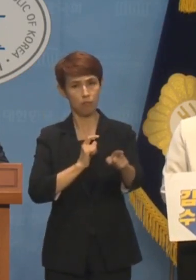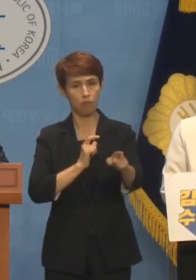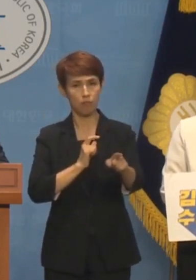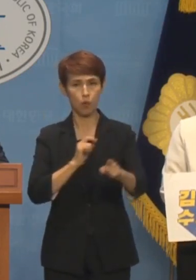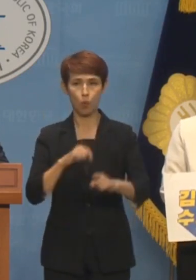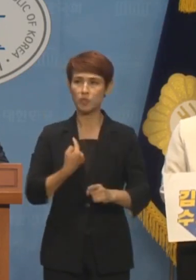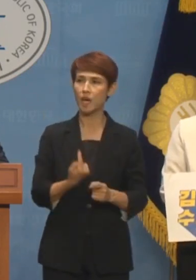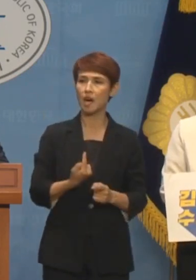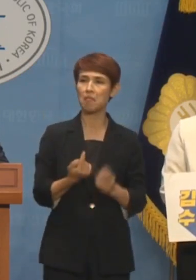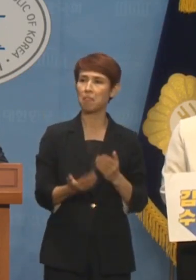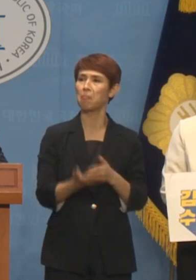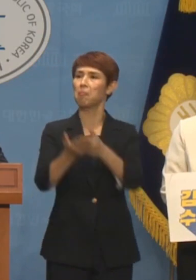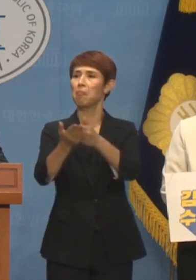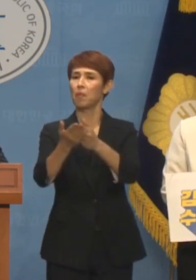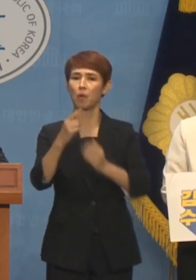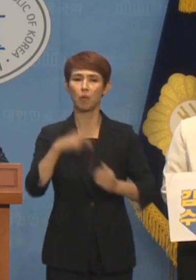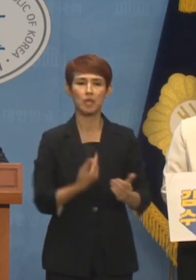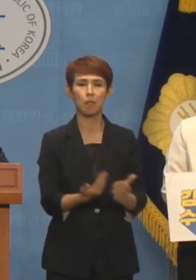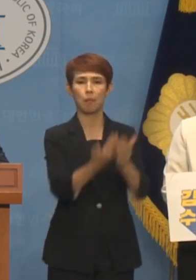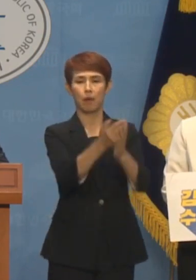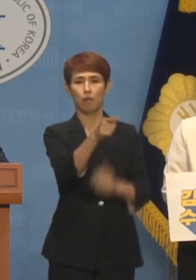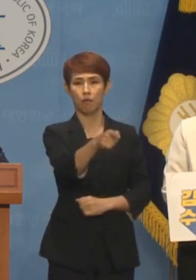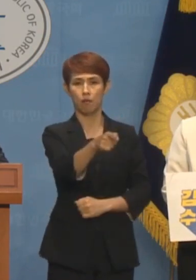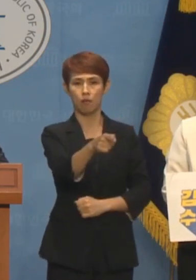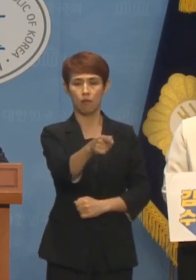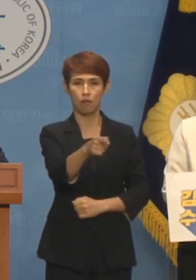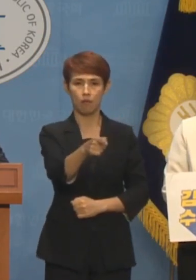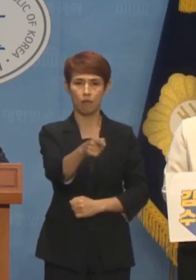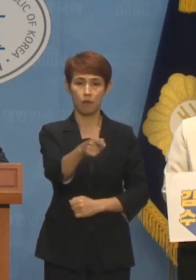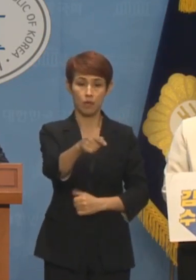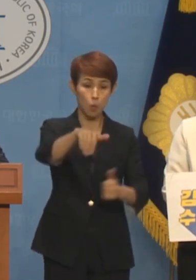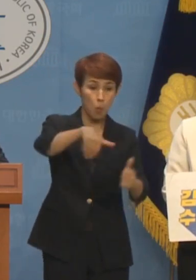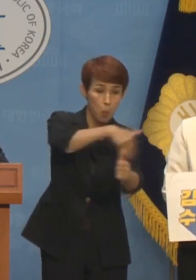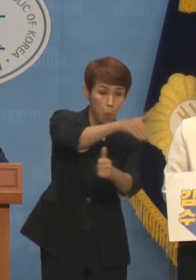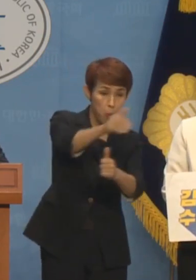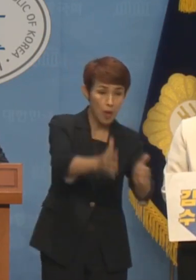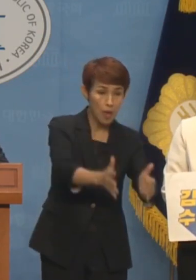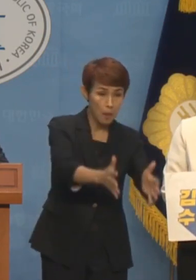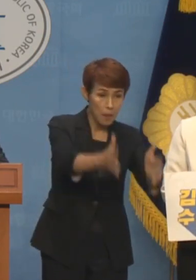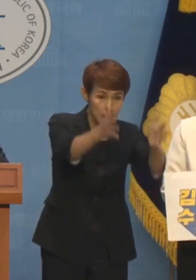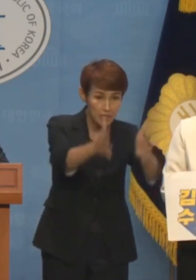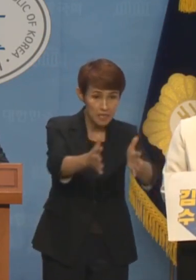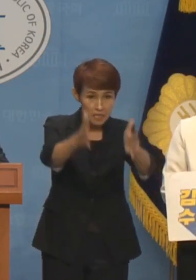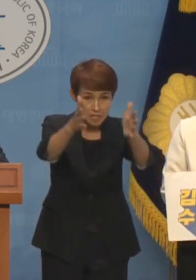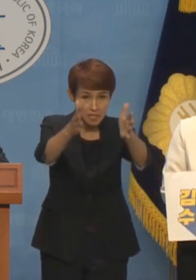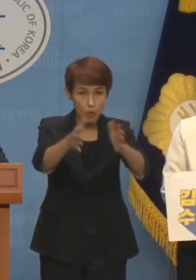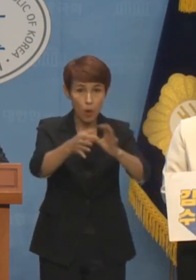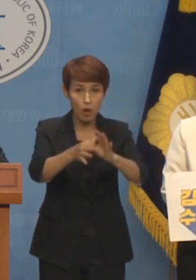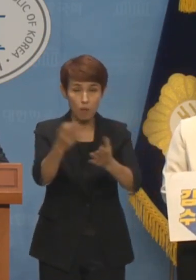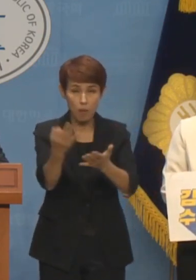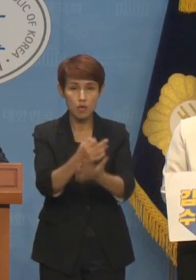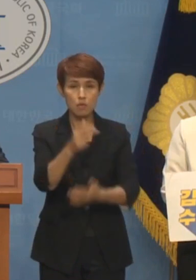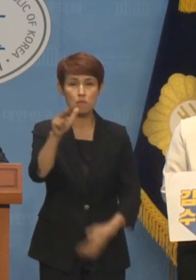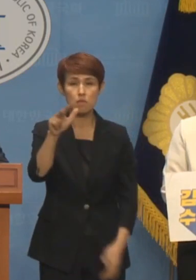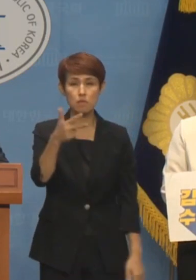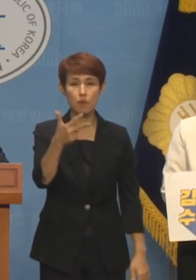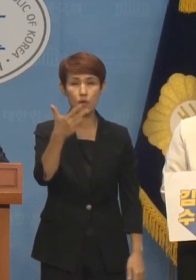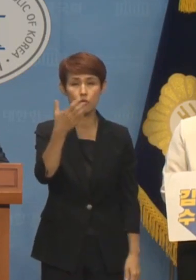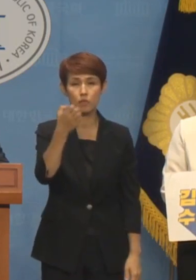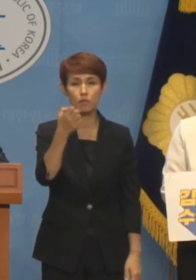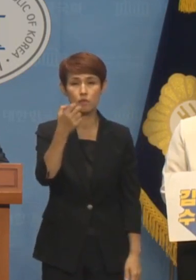제한하고 셀프 개발한 변경 노선 인근 아파트 건설의 분양 매출이 798억 원에